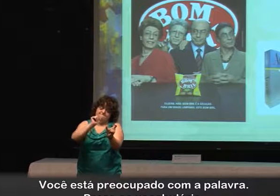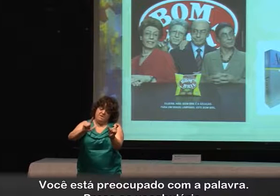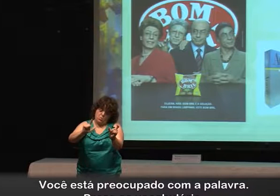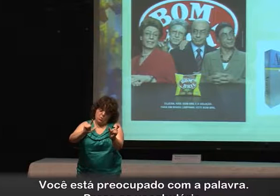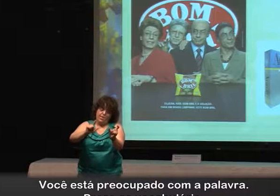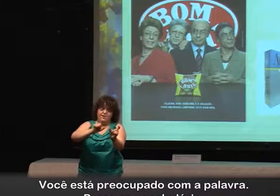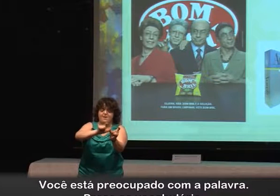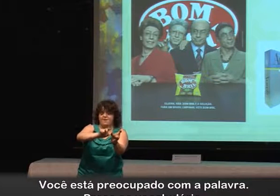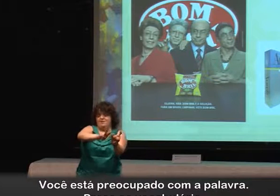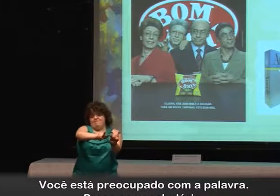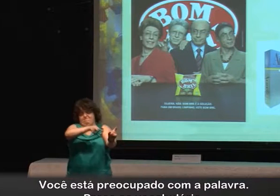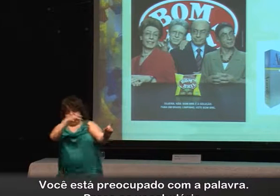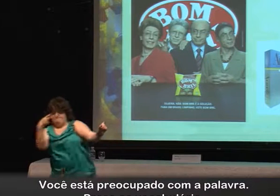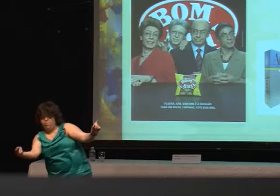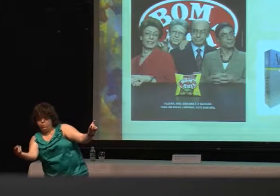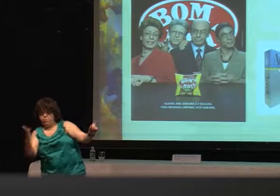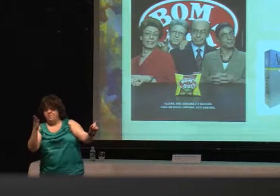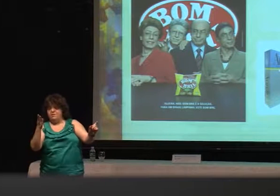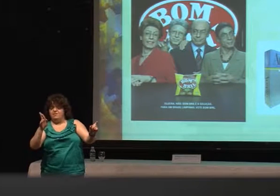preso ao vocabulário.